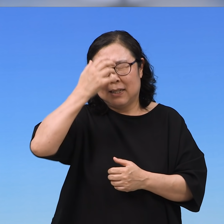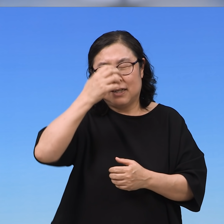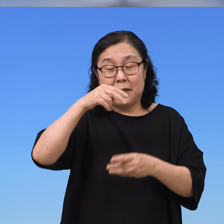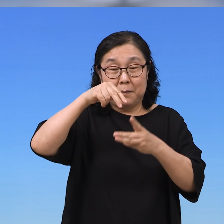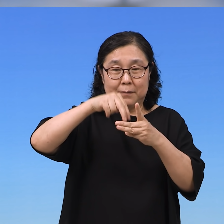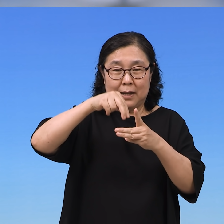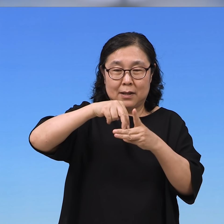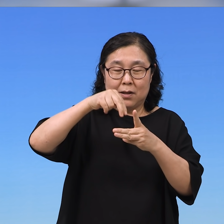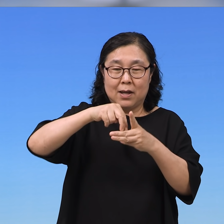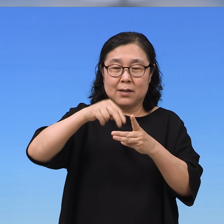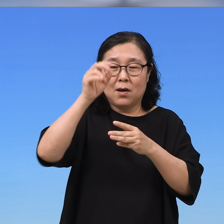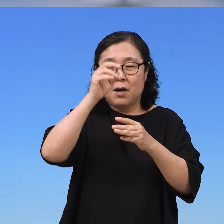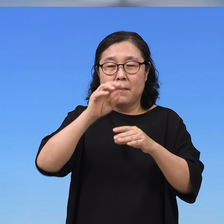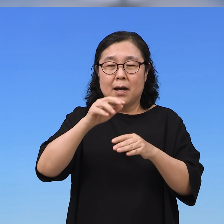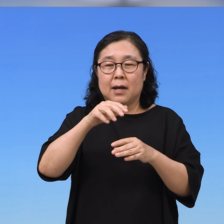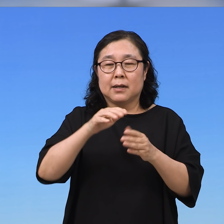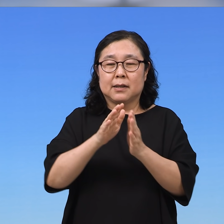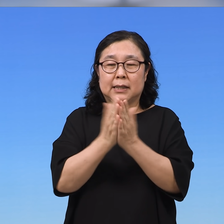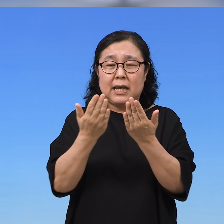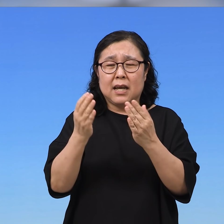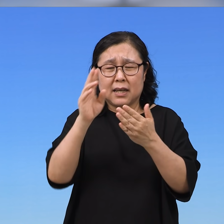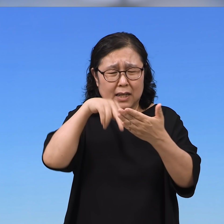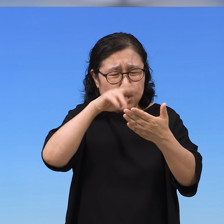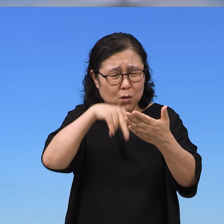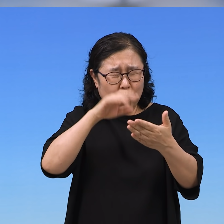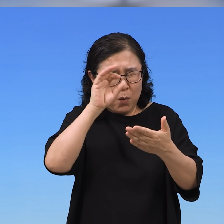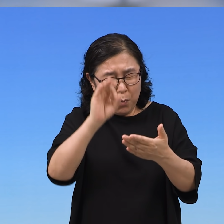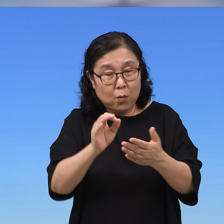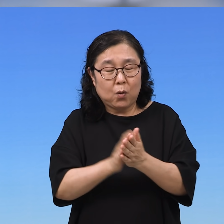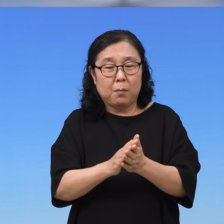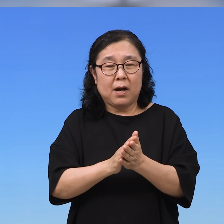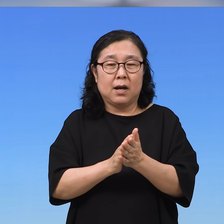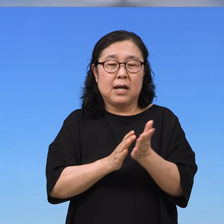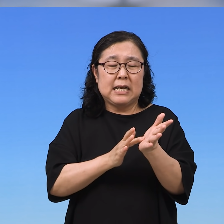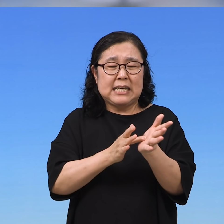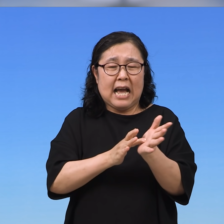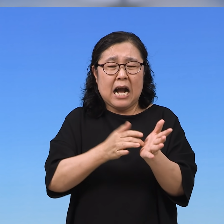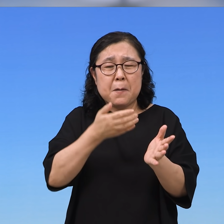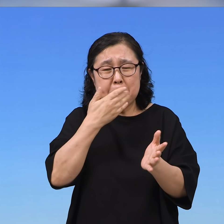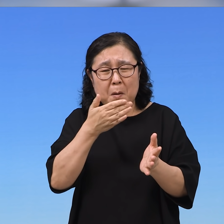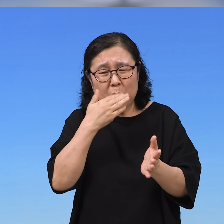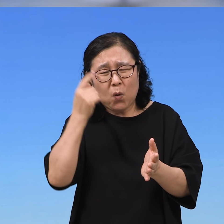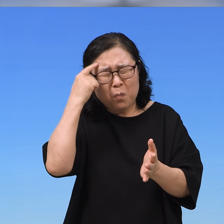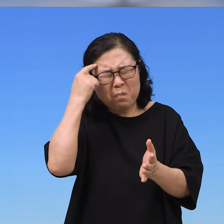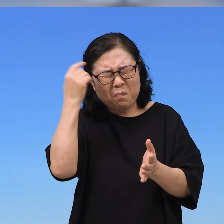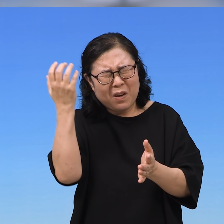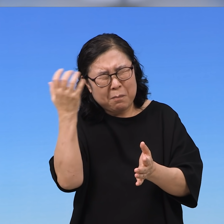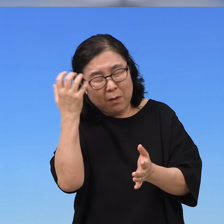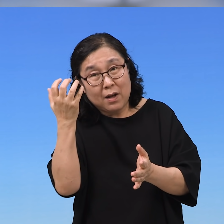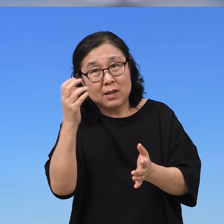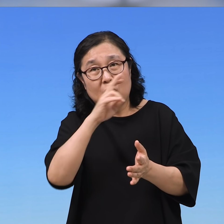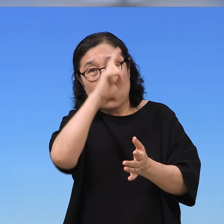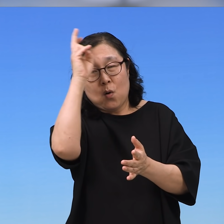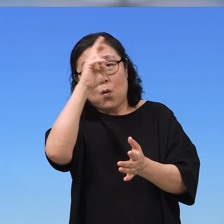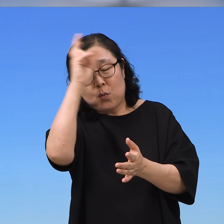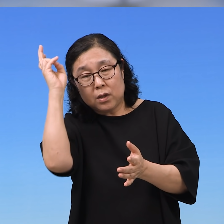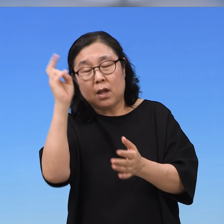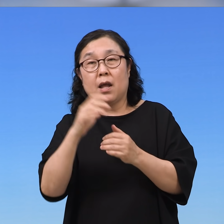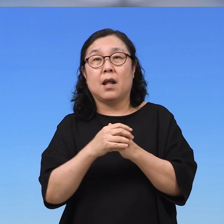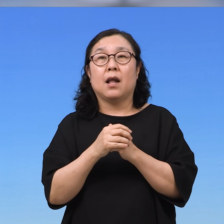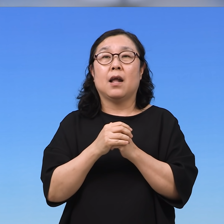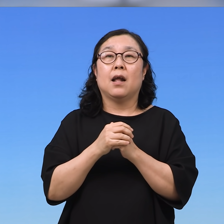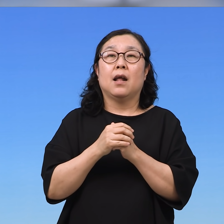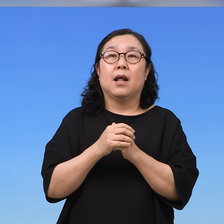하면서 정말 답답하더라고요. 머리는 찌끈거리고 약 먹고, 그리고 이게 지금 오후인데 이게